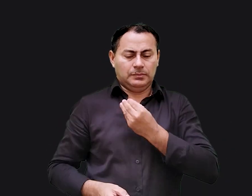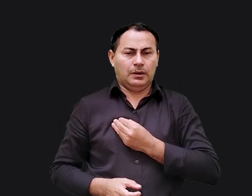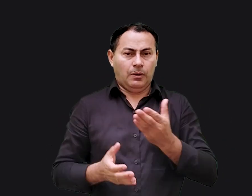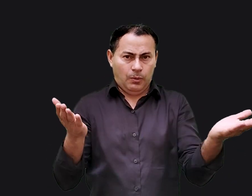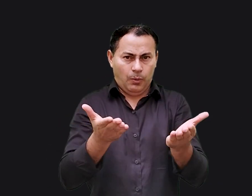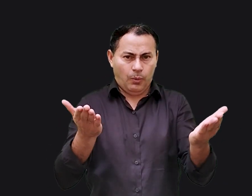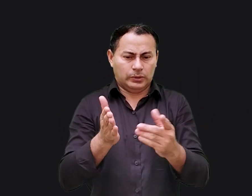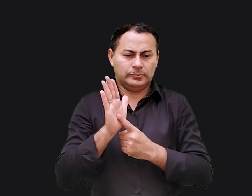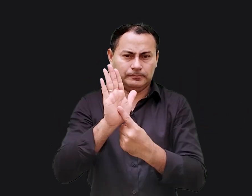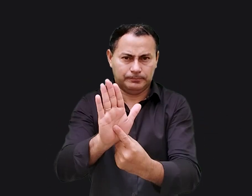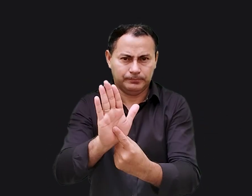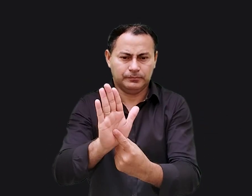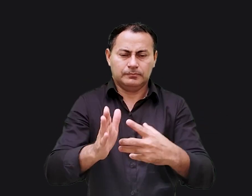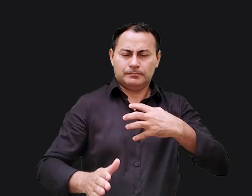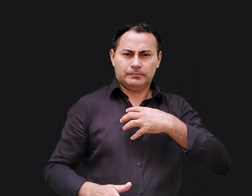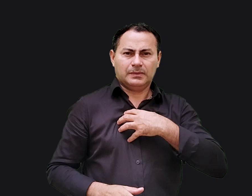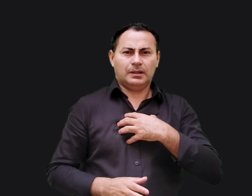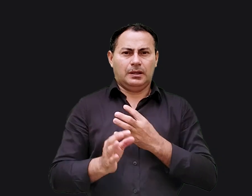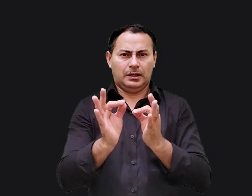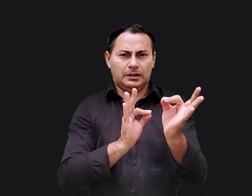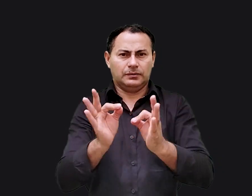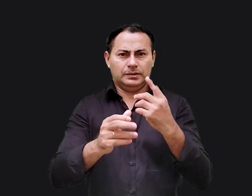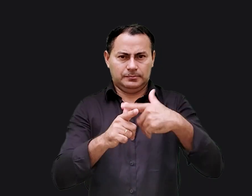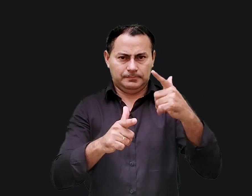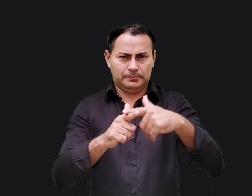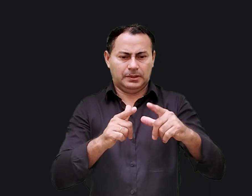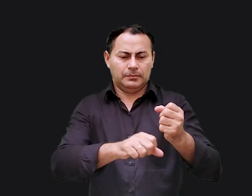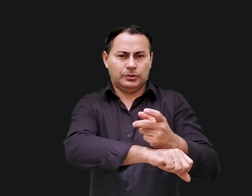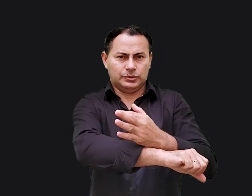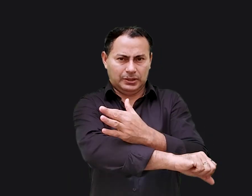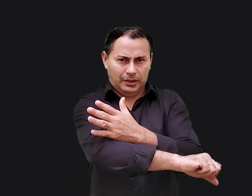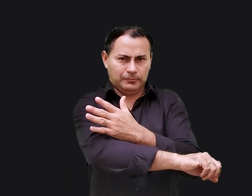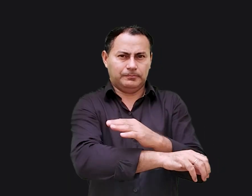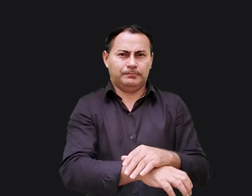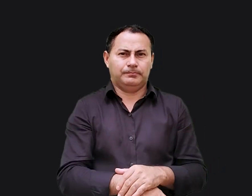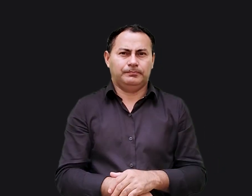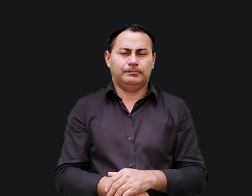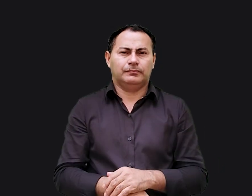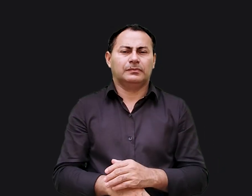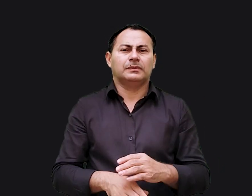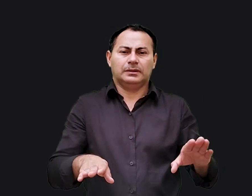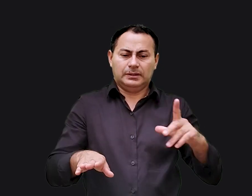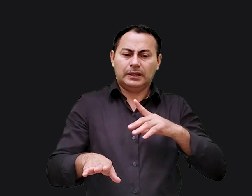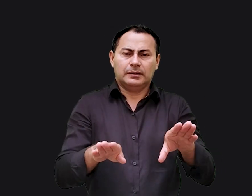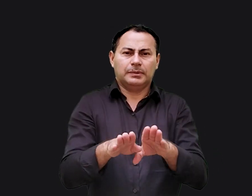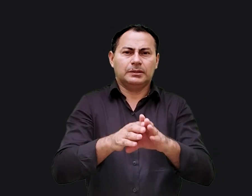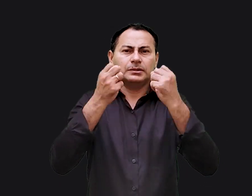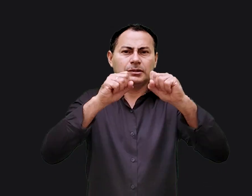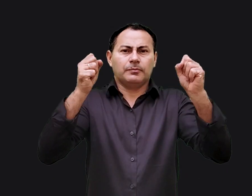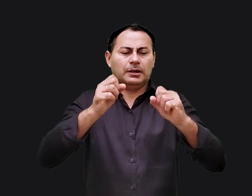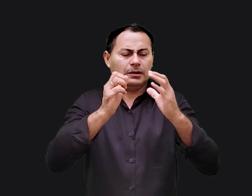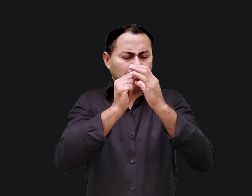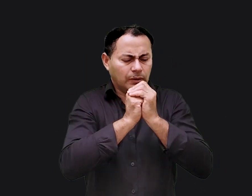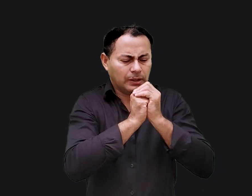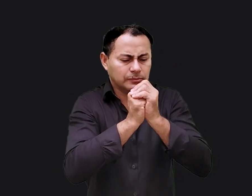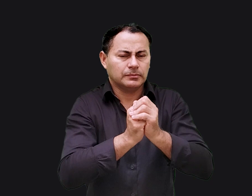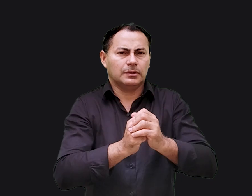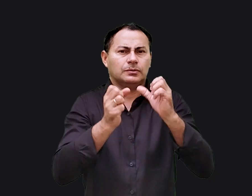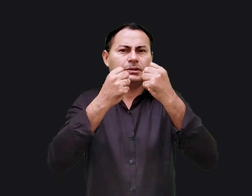estar vivendo hoje, mostrando uma maneira de resolver esses problemas emocionais. Há também o salmo de adoração, em que